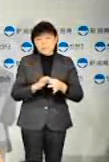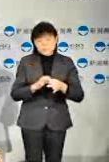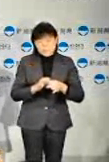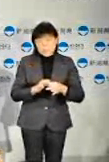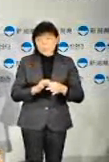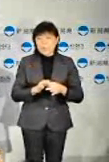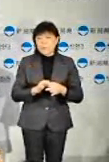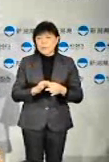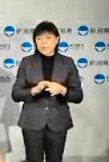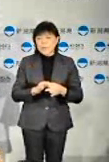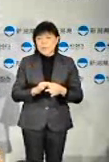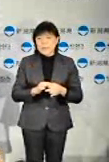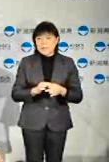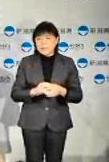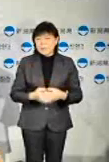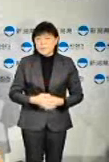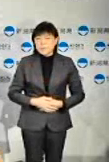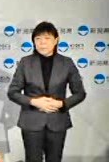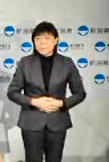ませんが、仮に何らかの